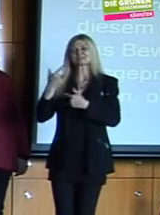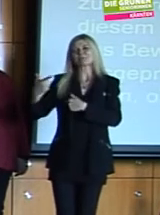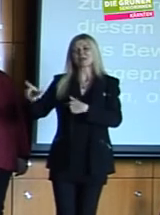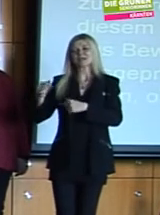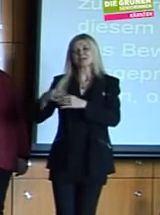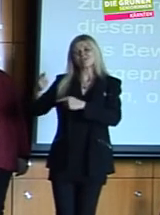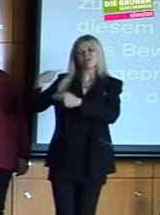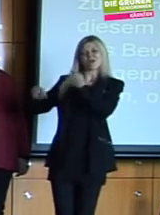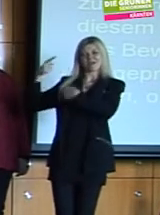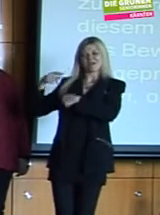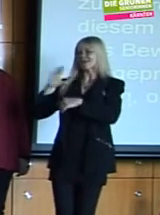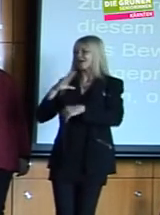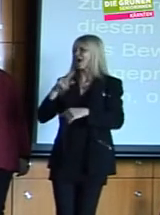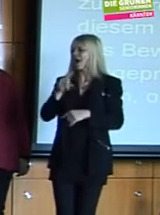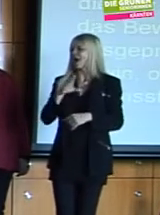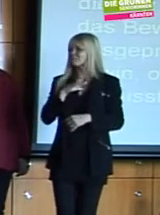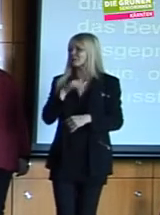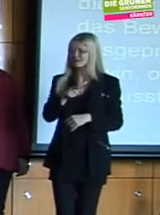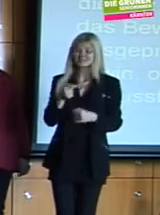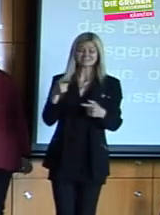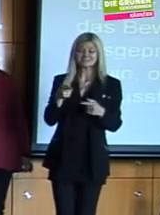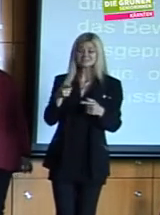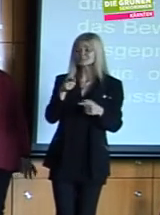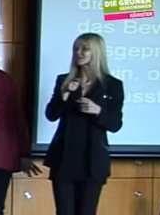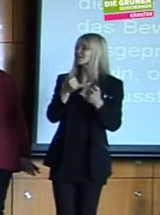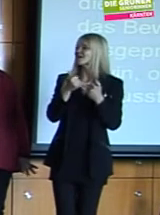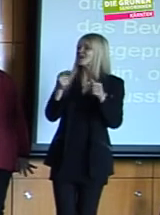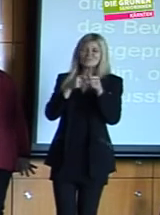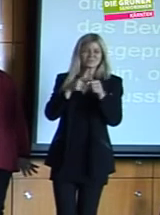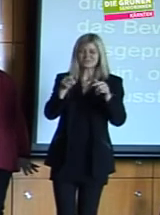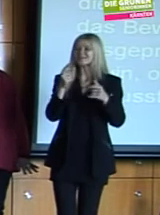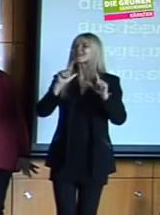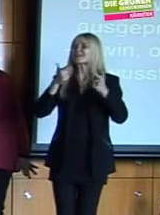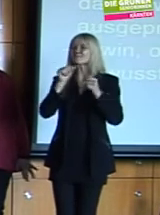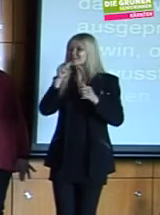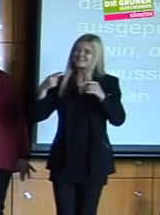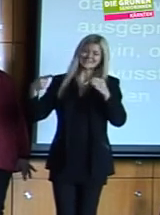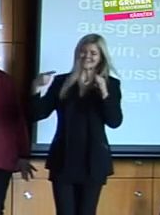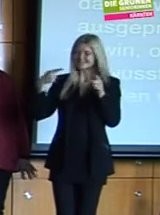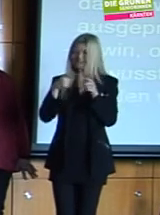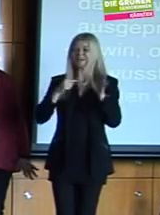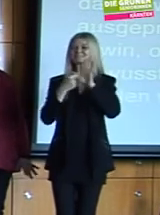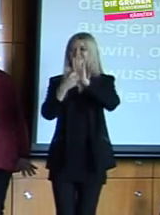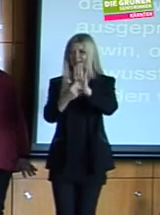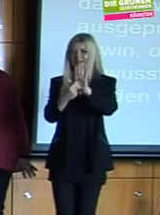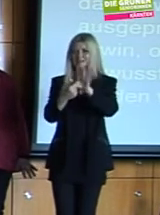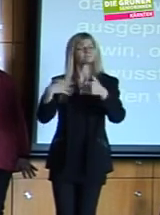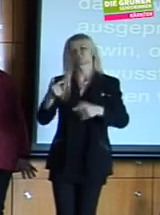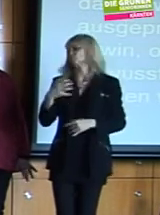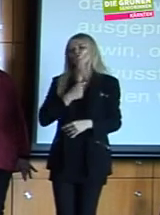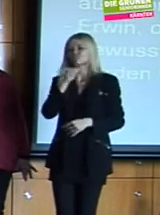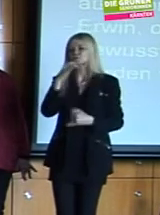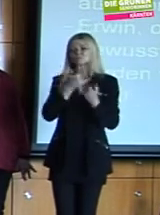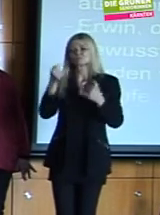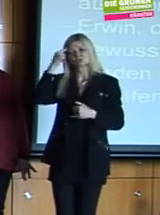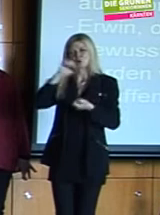aus einer ökonomischen Basis des Lebens direkt herauskommen kann, werden wir es nicht schaffen, hier auch Denkumstellungen zustande